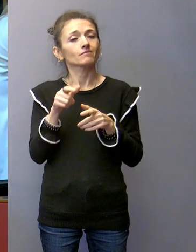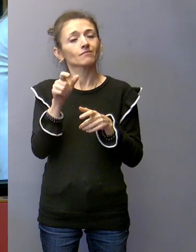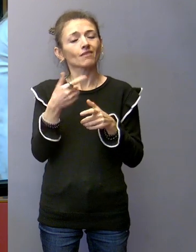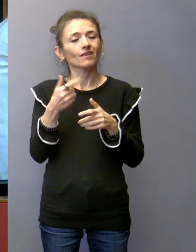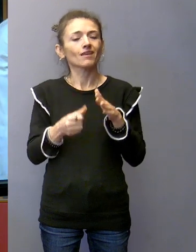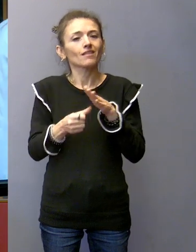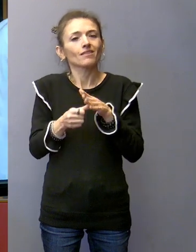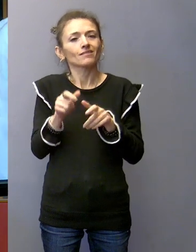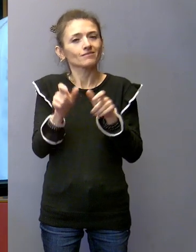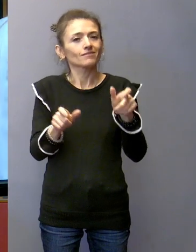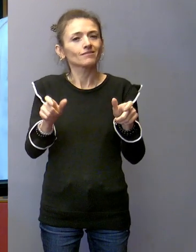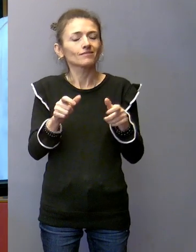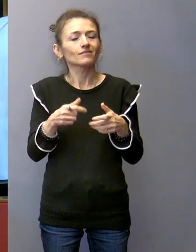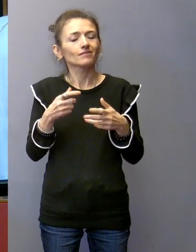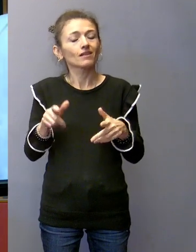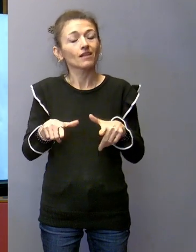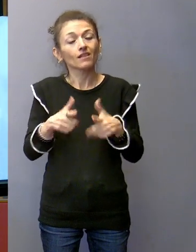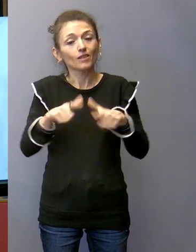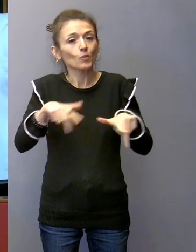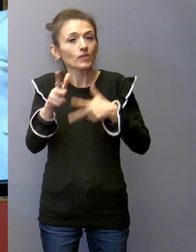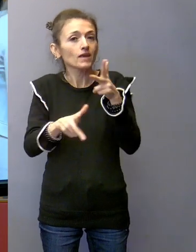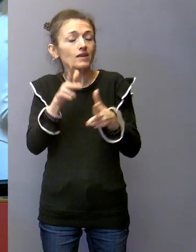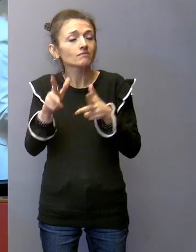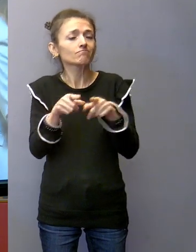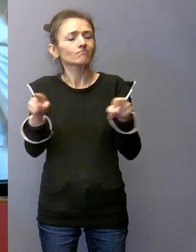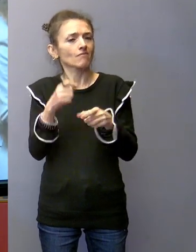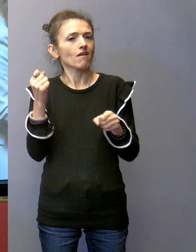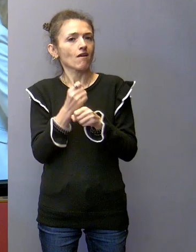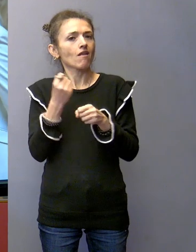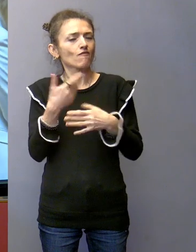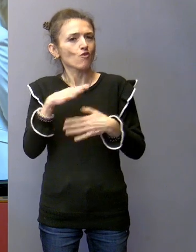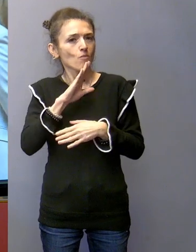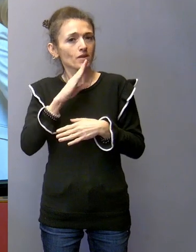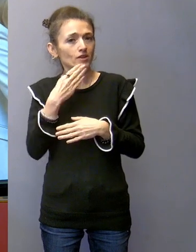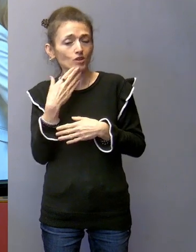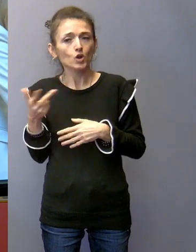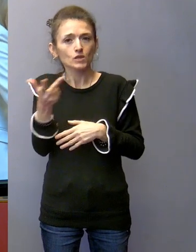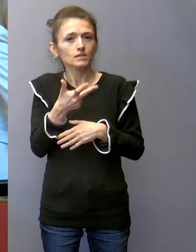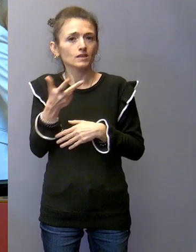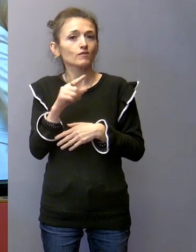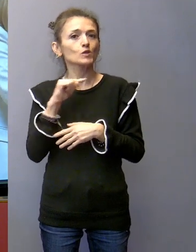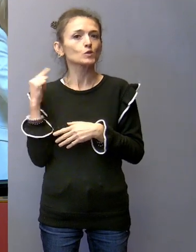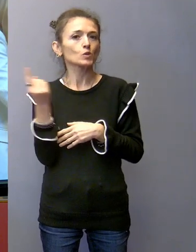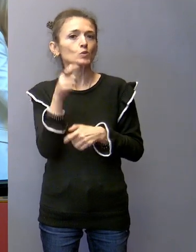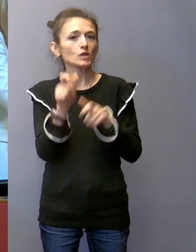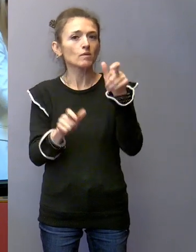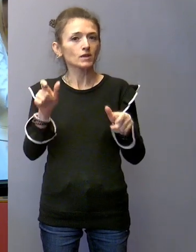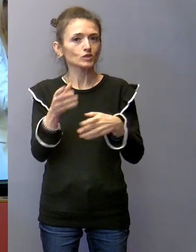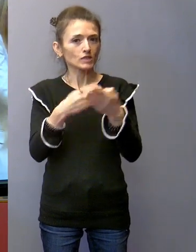che svolgono un opera meritoria al servizio di tutte le persone disabili